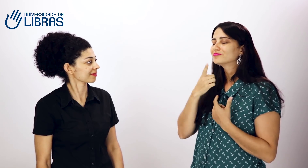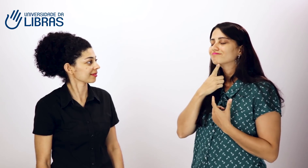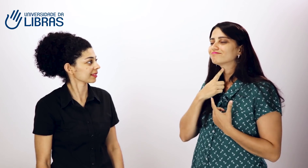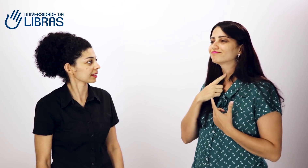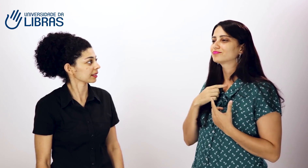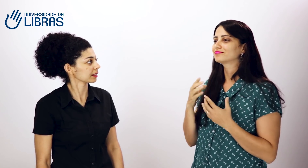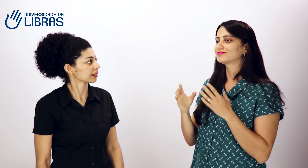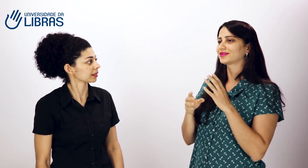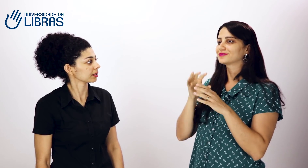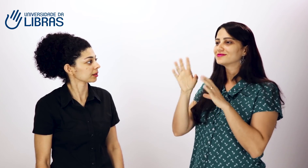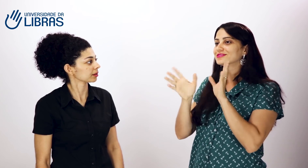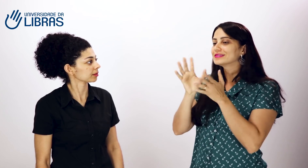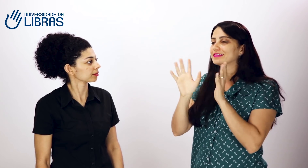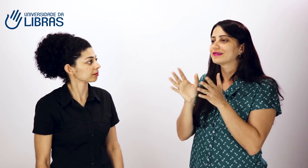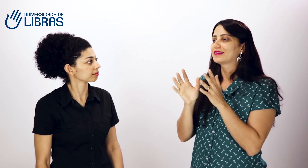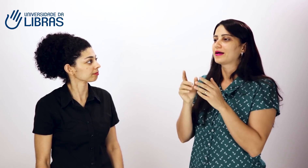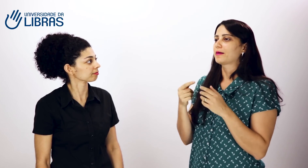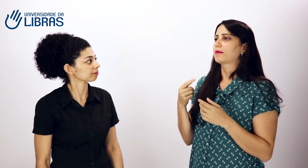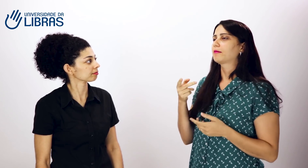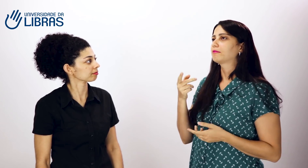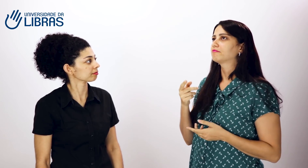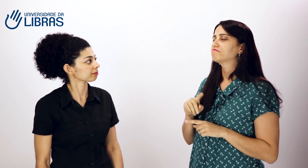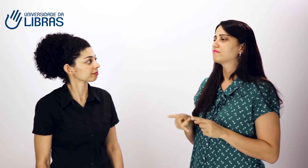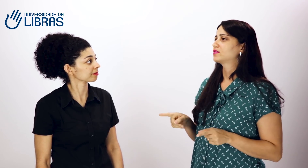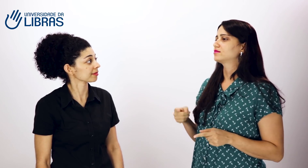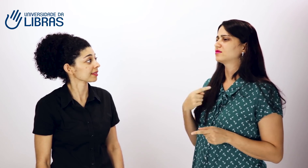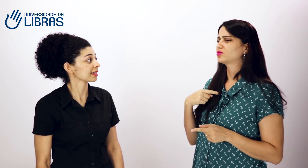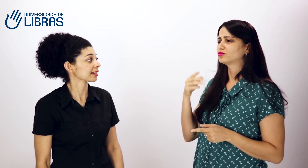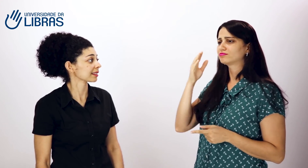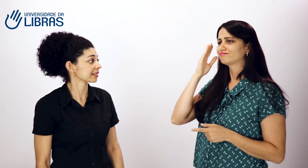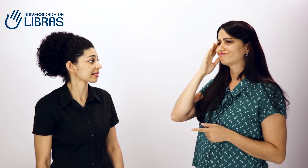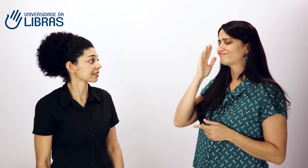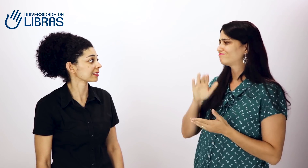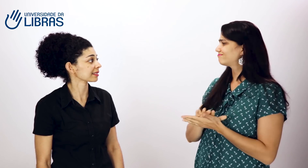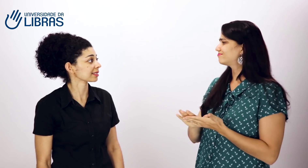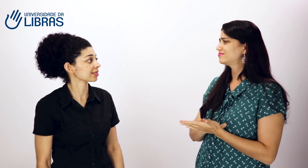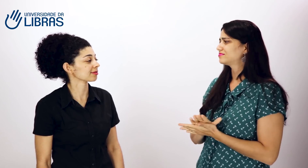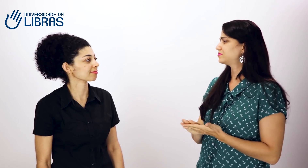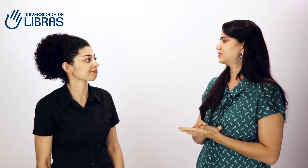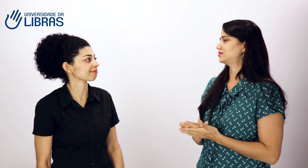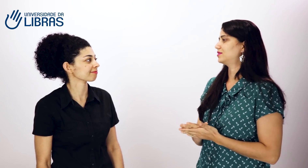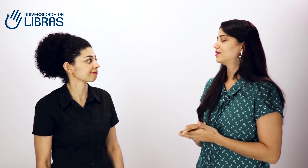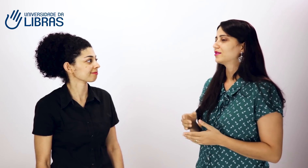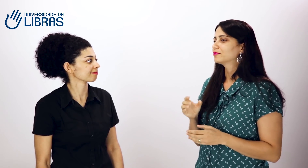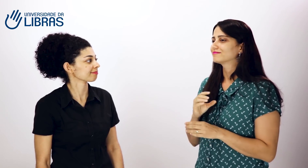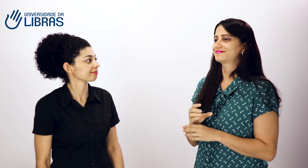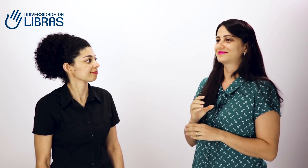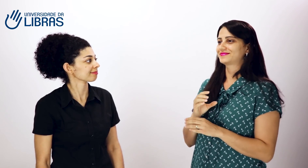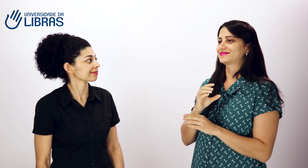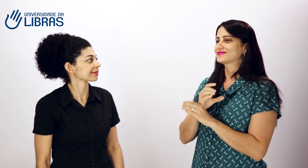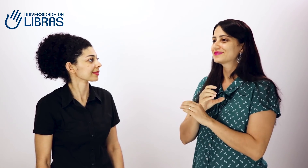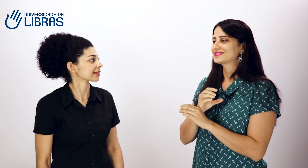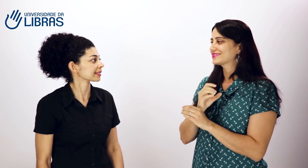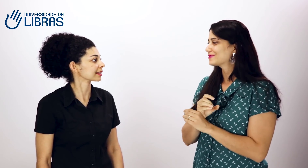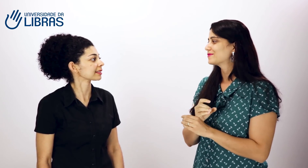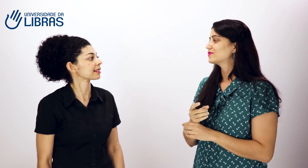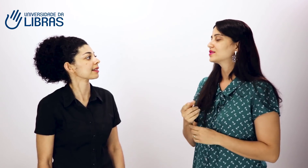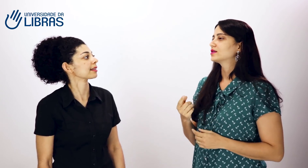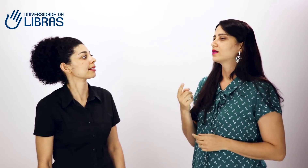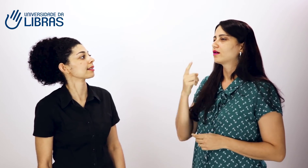de comunicação com os surdos. E eu nunca me conformei com isso. Eu ficava imaginando a situação de eu poder